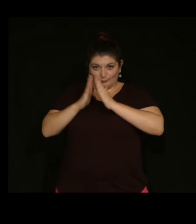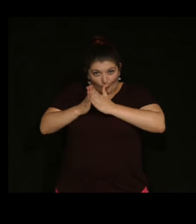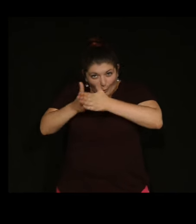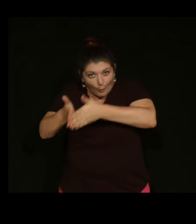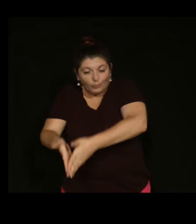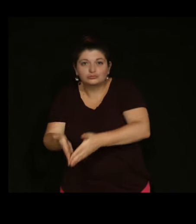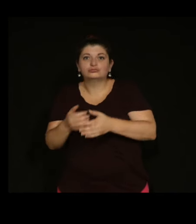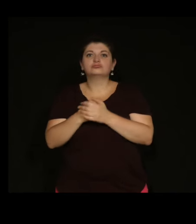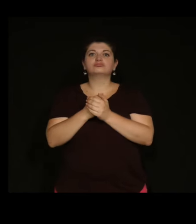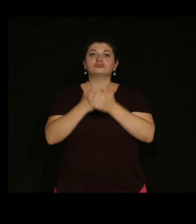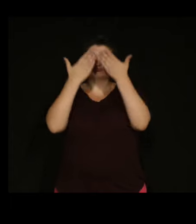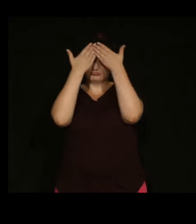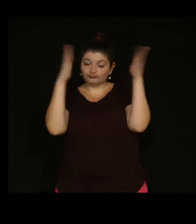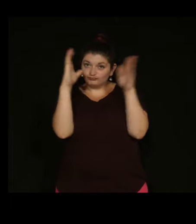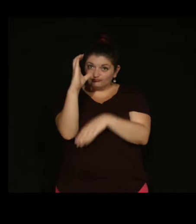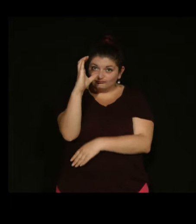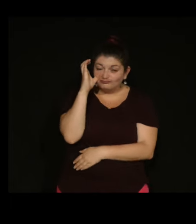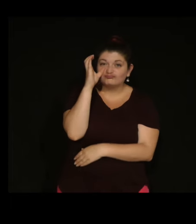bienveillance, jeu,